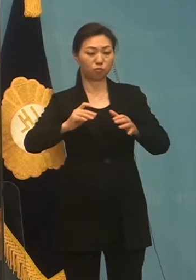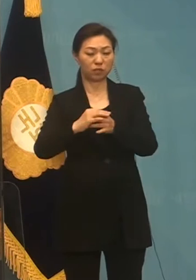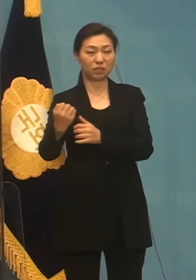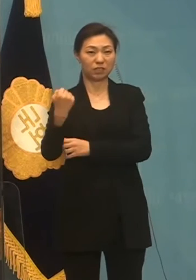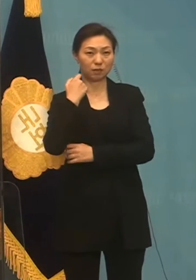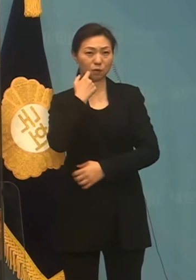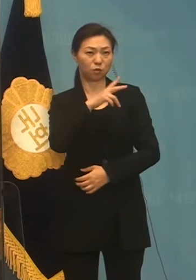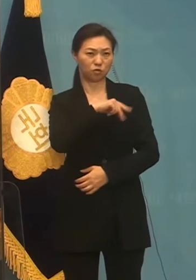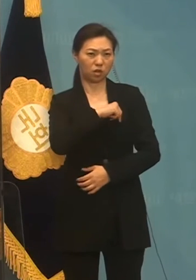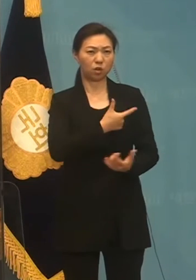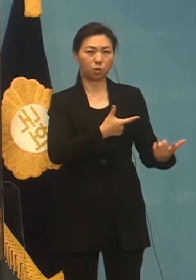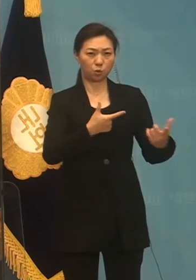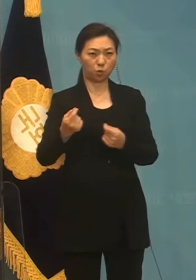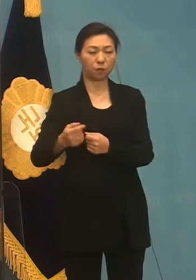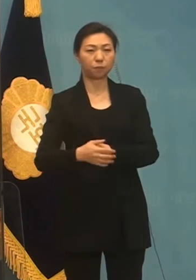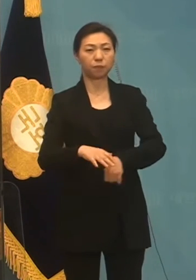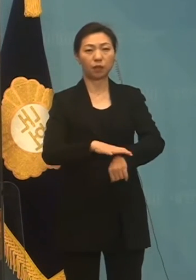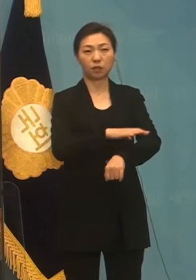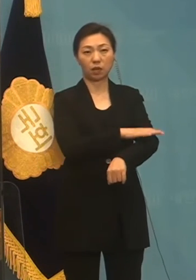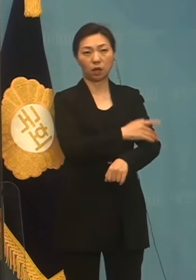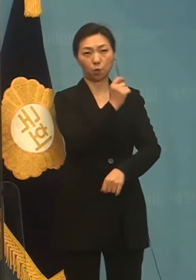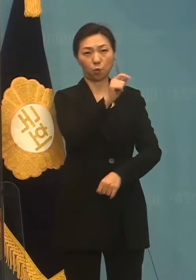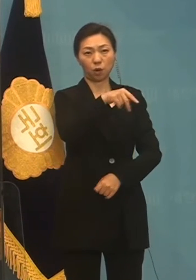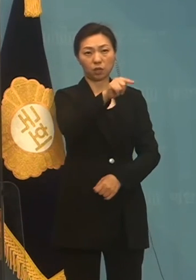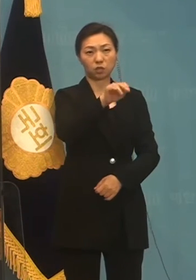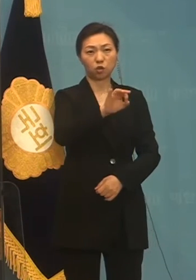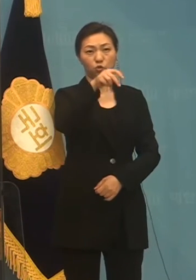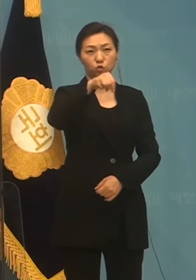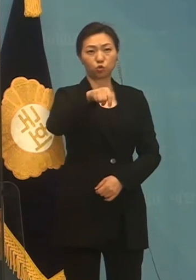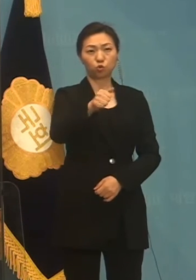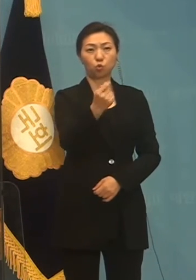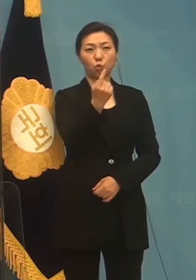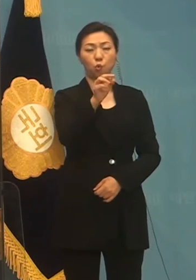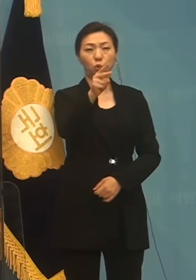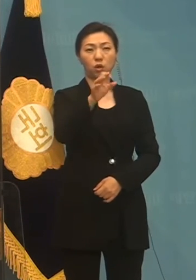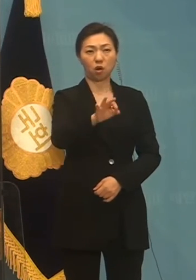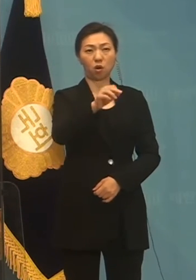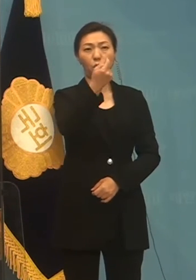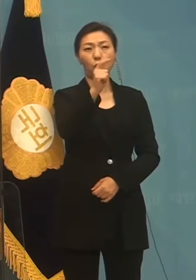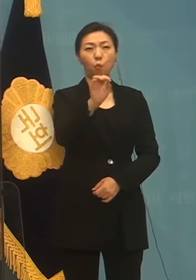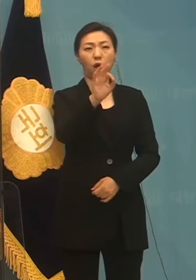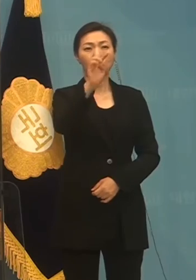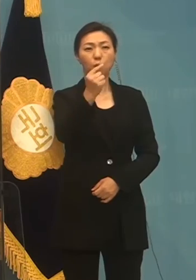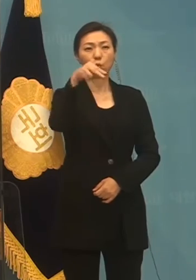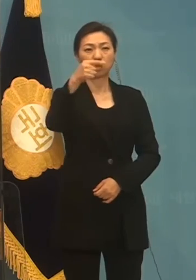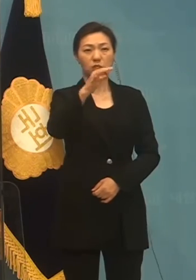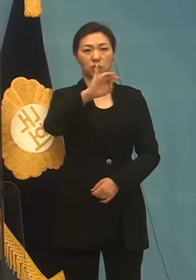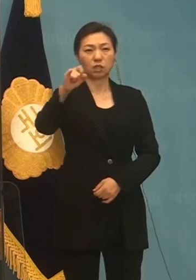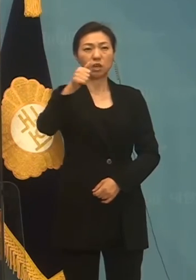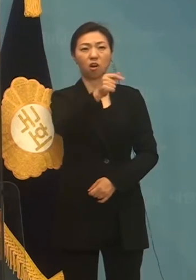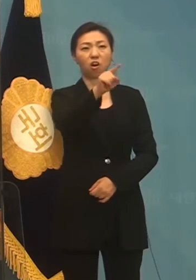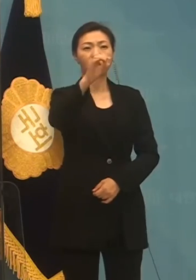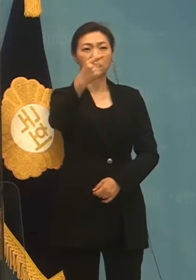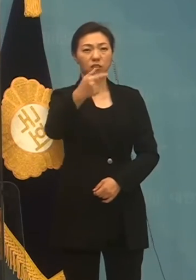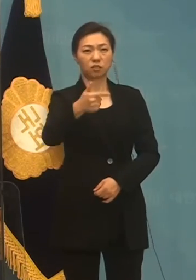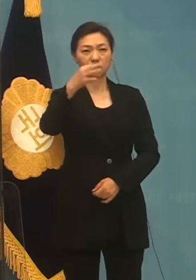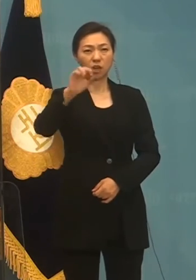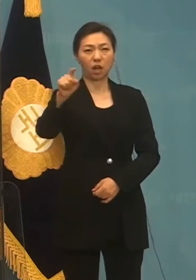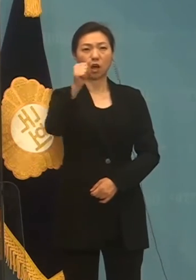위원 1동 간사 박성중, 주호영, 김영식, 정희용, 황보숭이, 허은아, 홍석준.